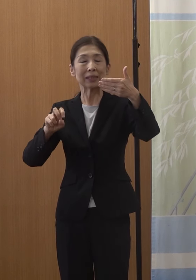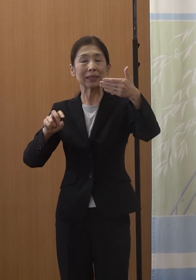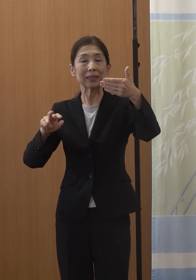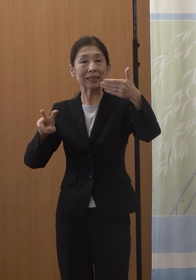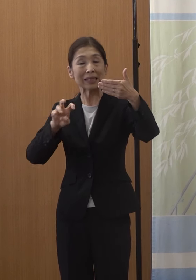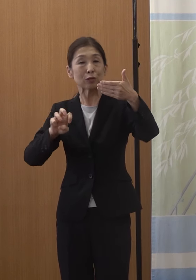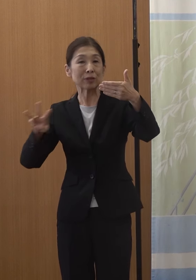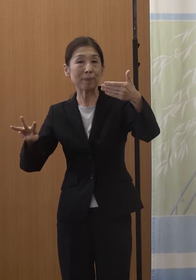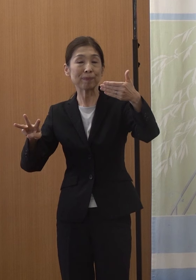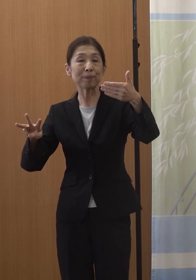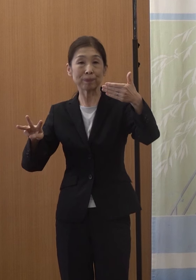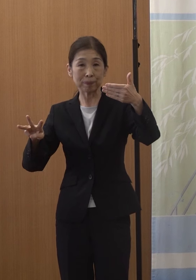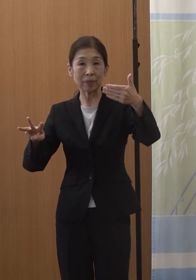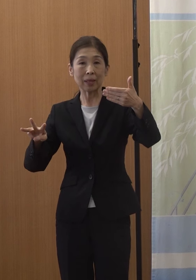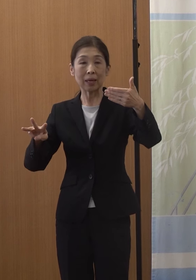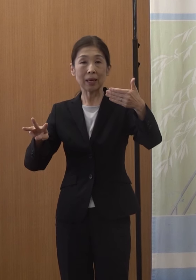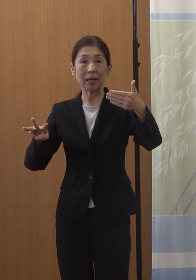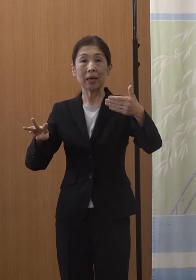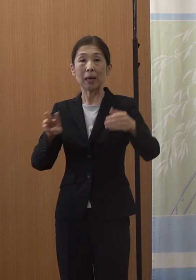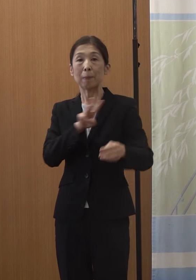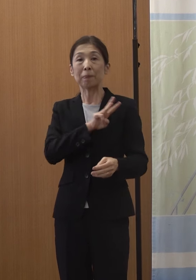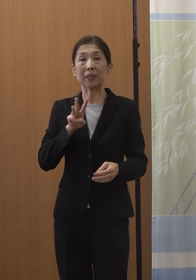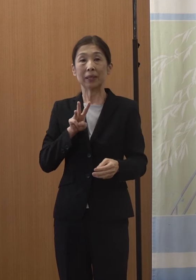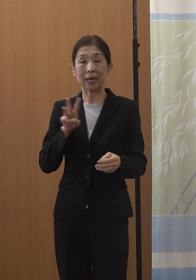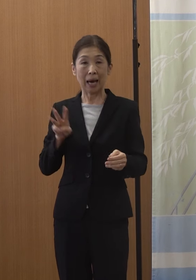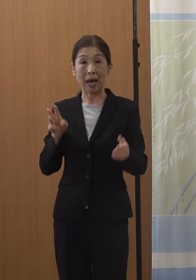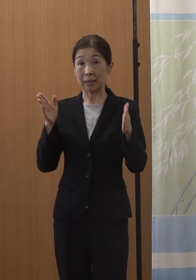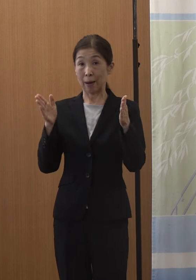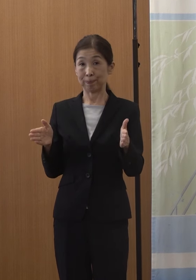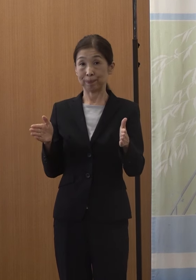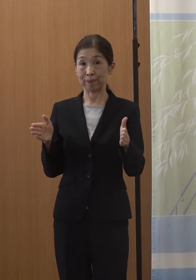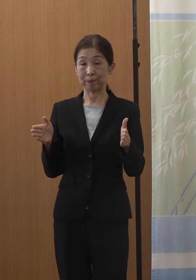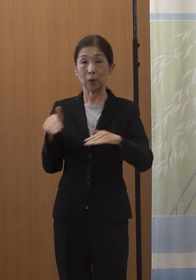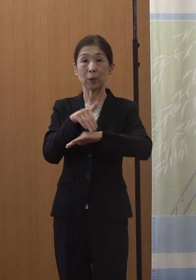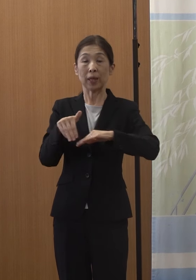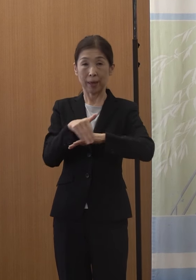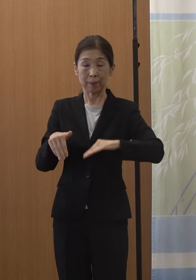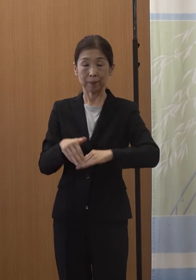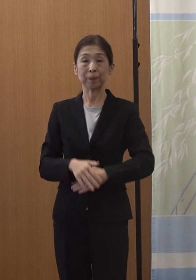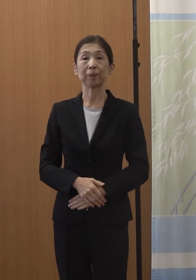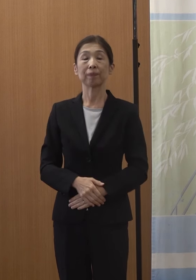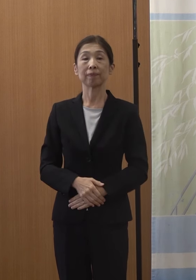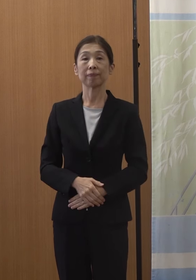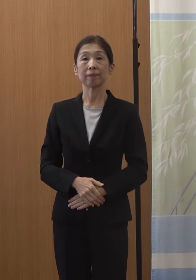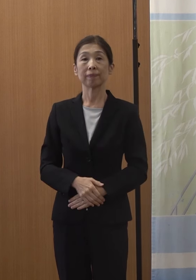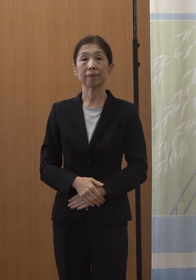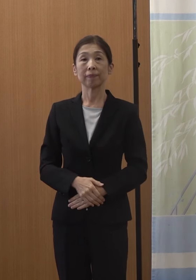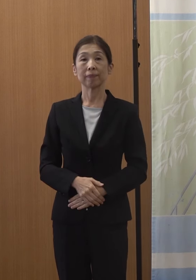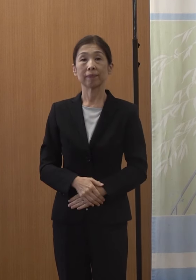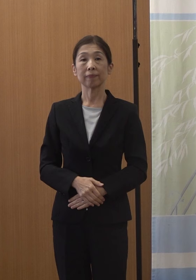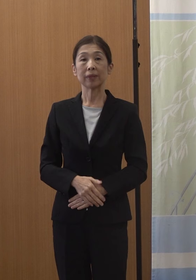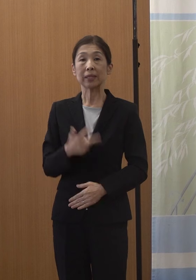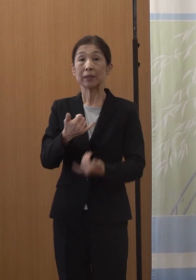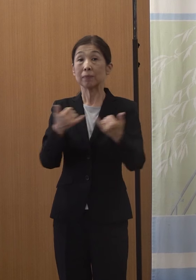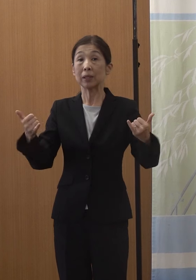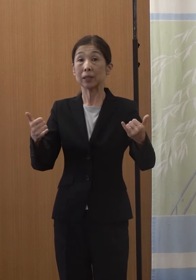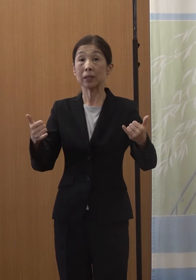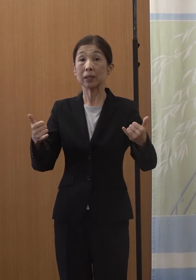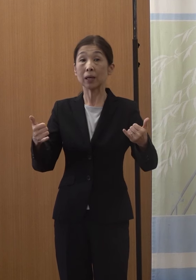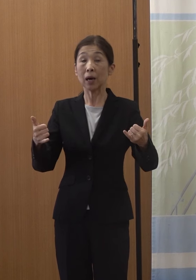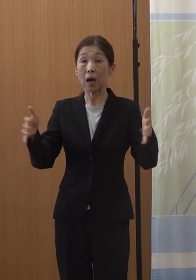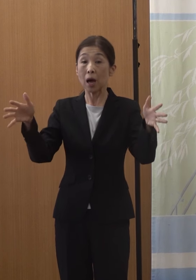23日月曜祝日、この3連休の3日間を予定しております。市民から寄せられ